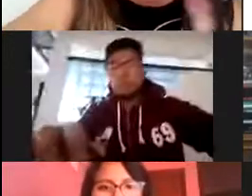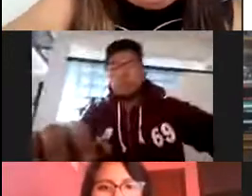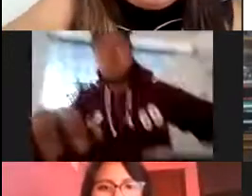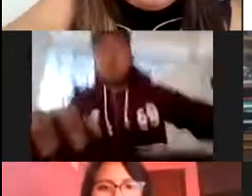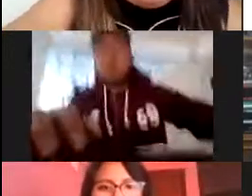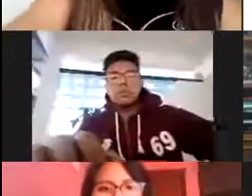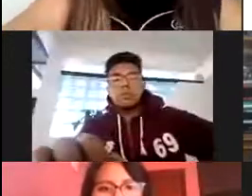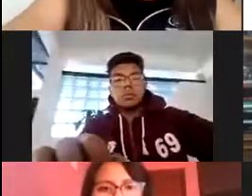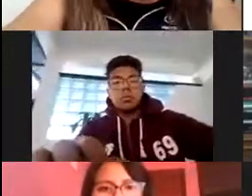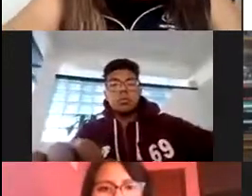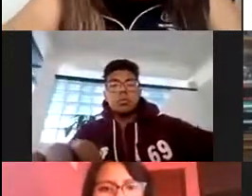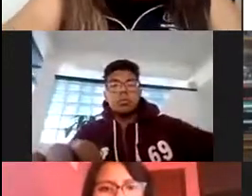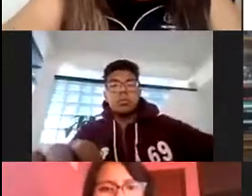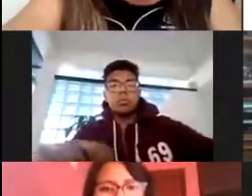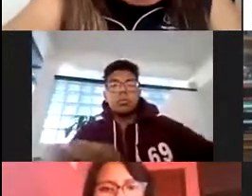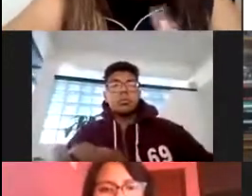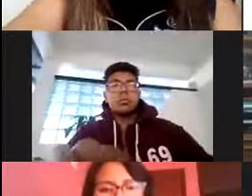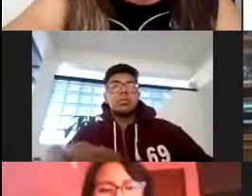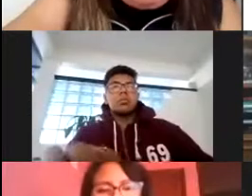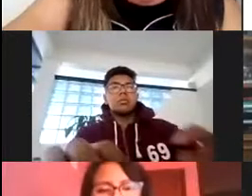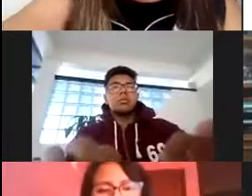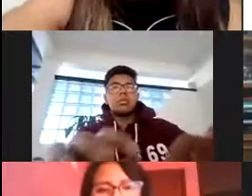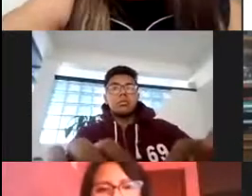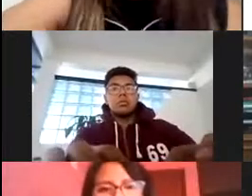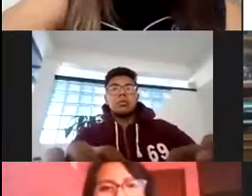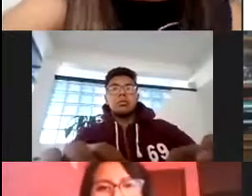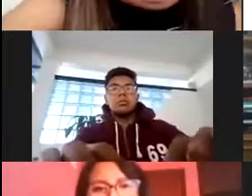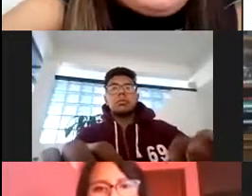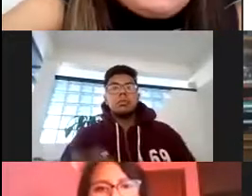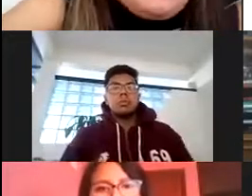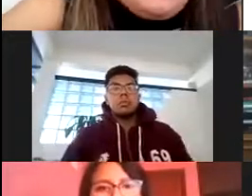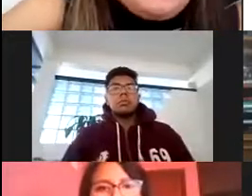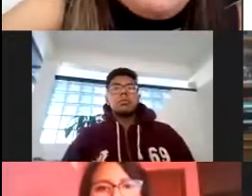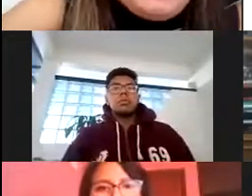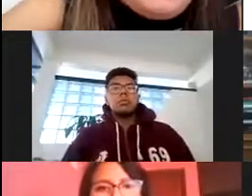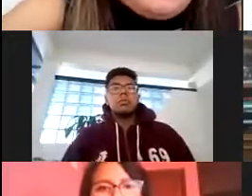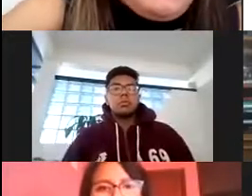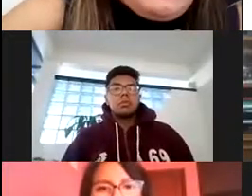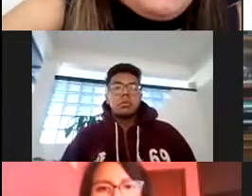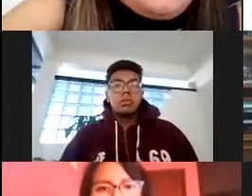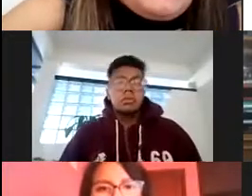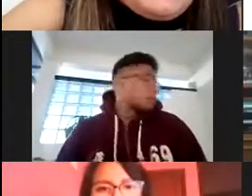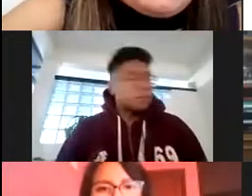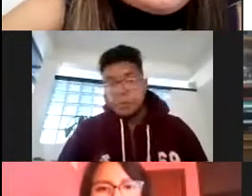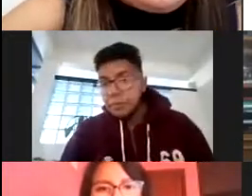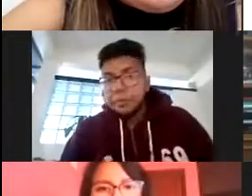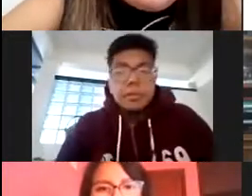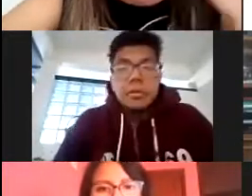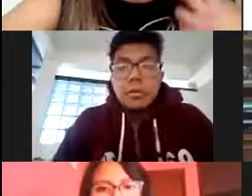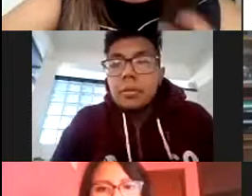importa el orden, pero sí hay que especificar si es hombre o mujer y para determinarlo es